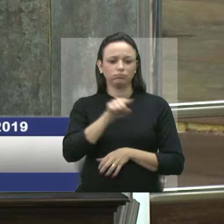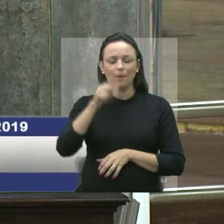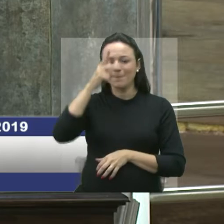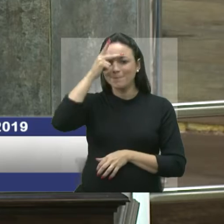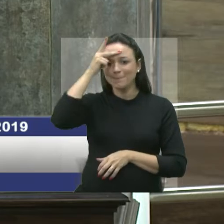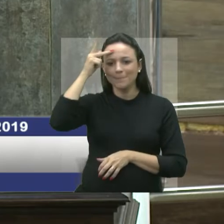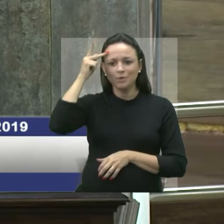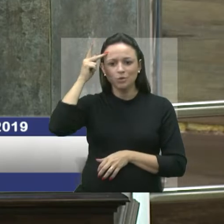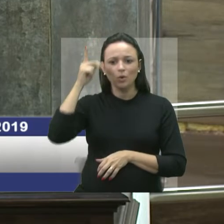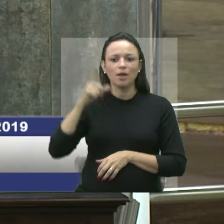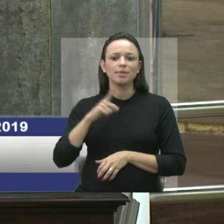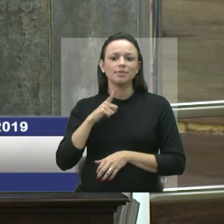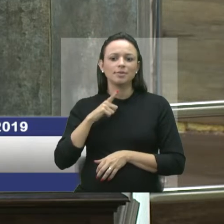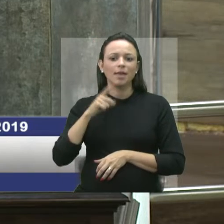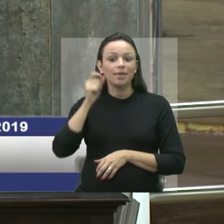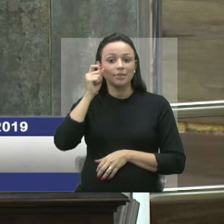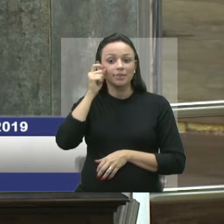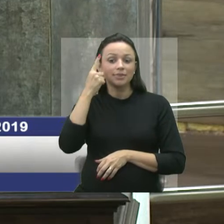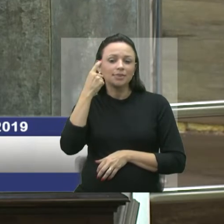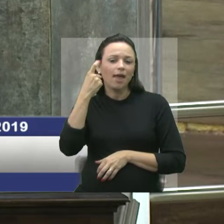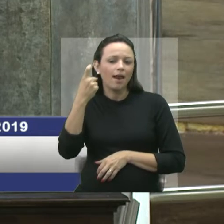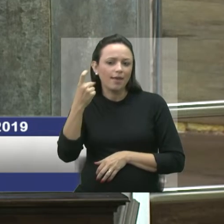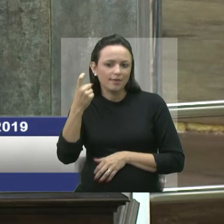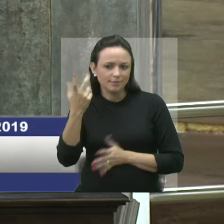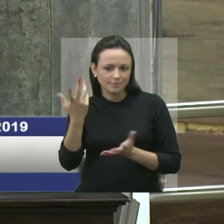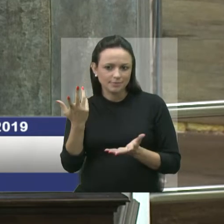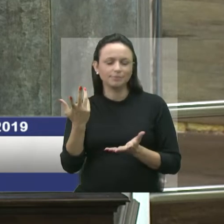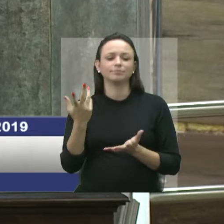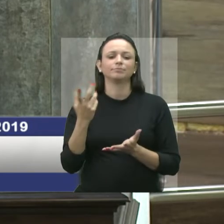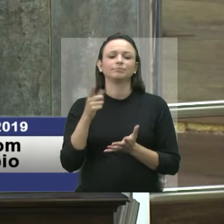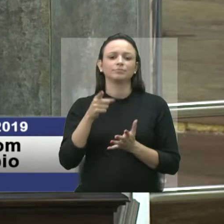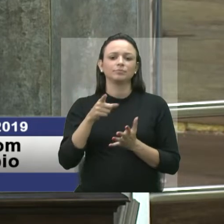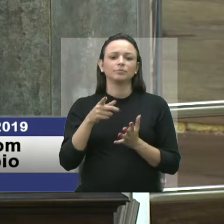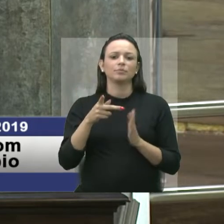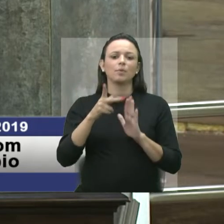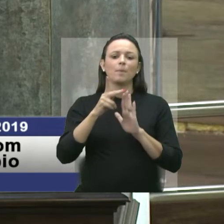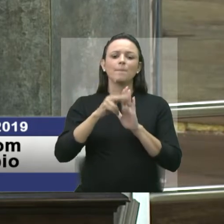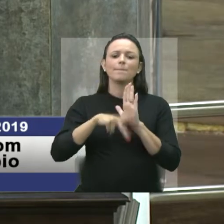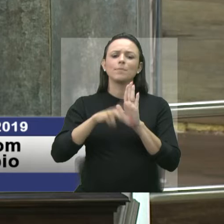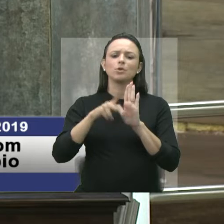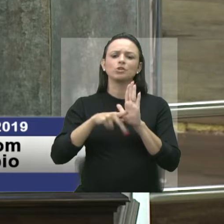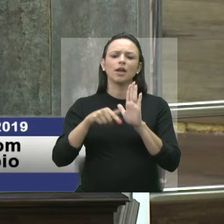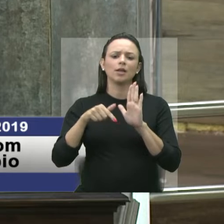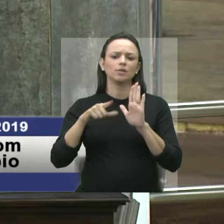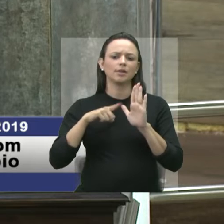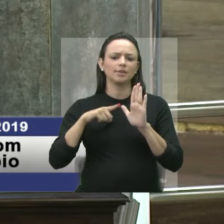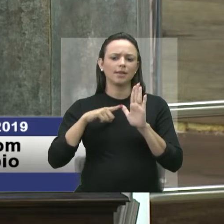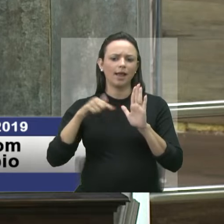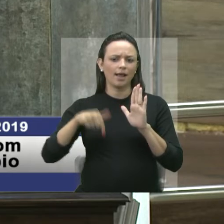interessadas com relação a um projeto que tramita nesta casa,